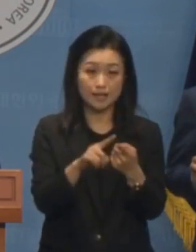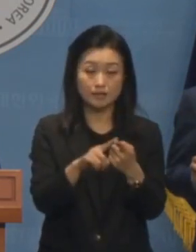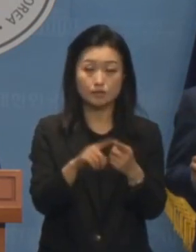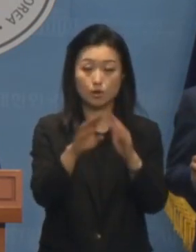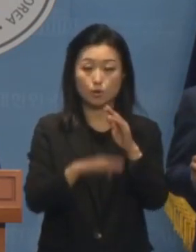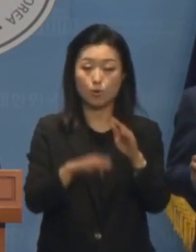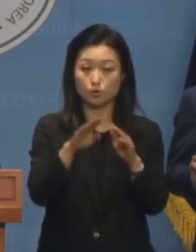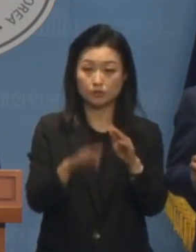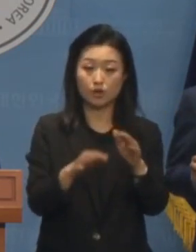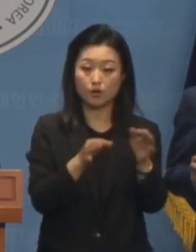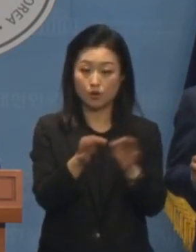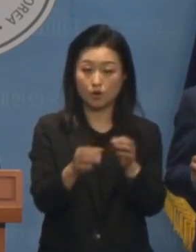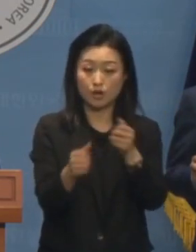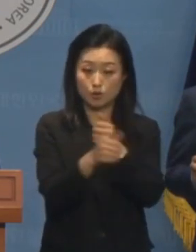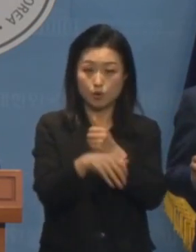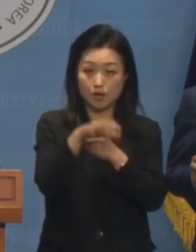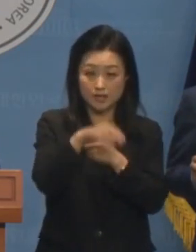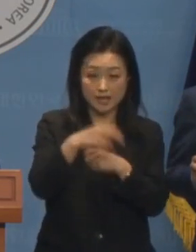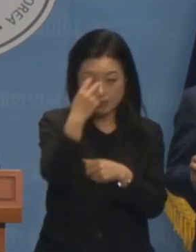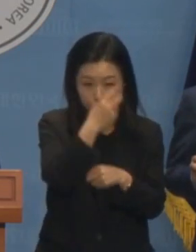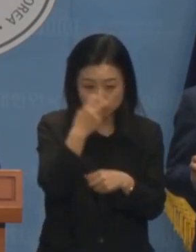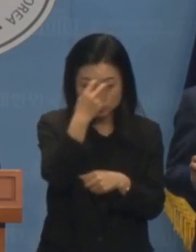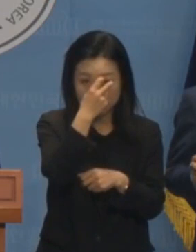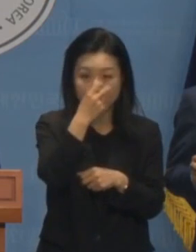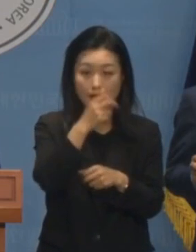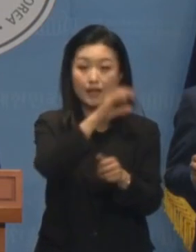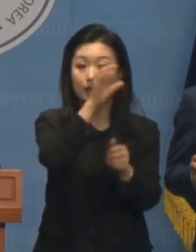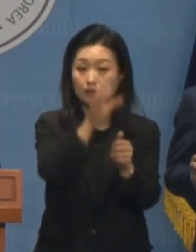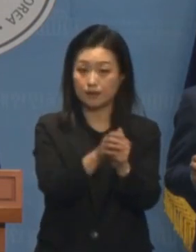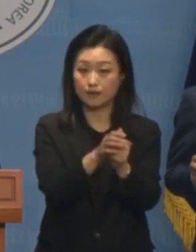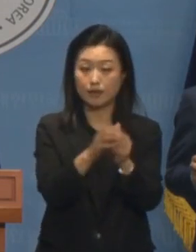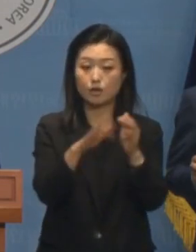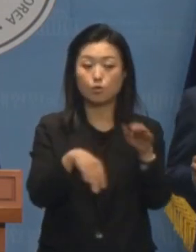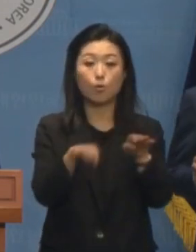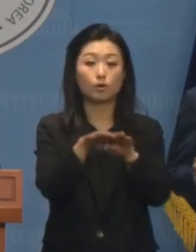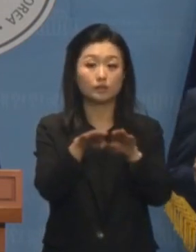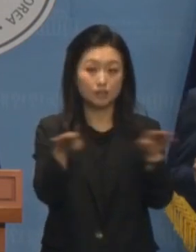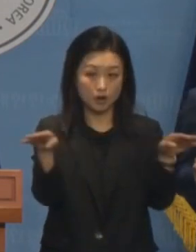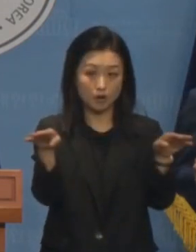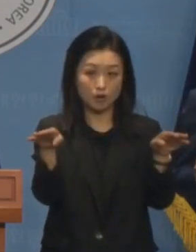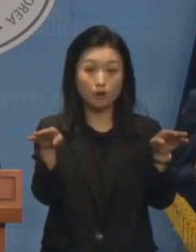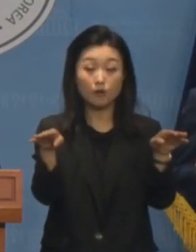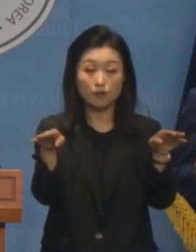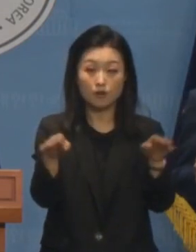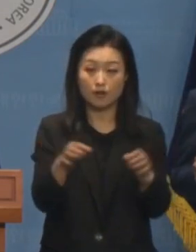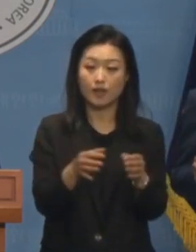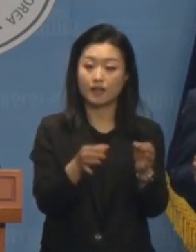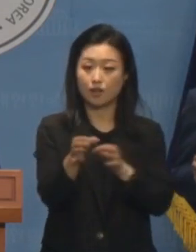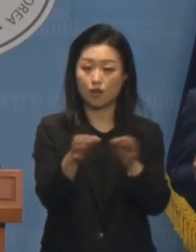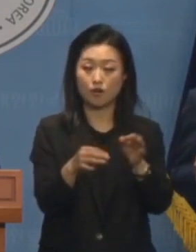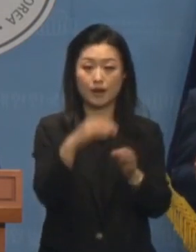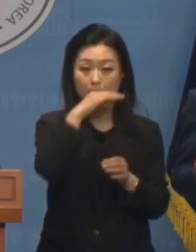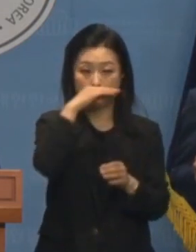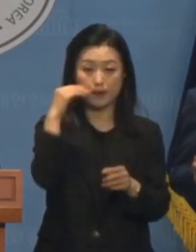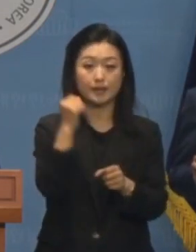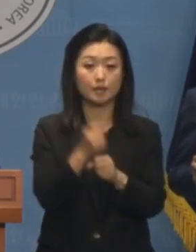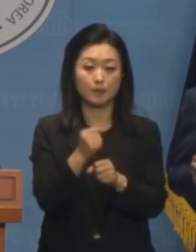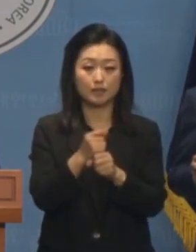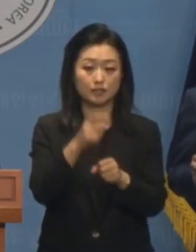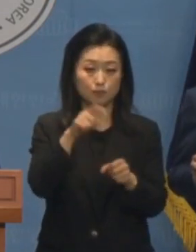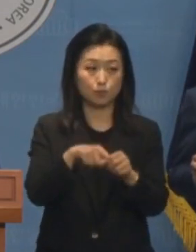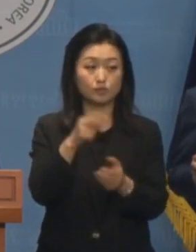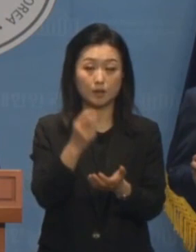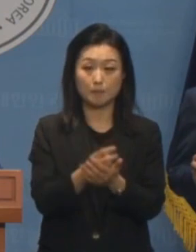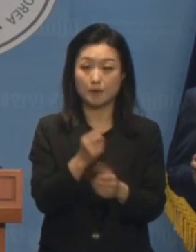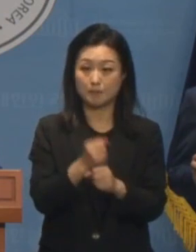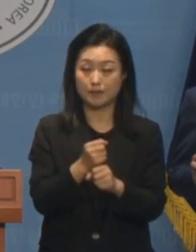적극적인 실태조사 권한 등을 규정하여 공정한 온라인 플랫폼 거래 질서를 확립하고자